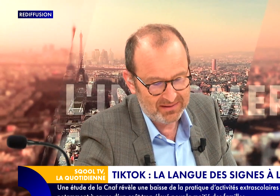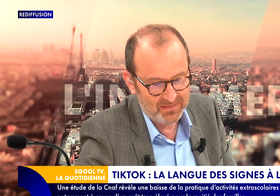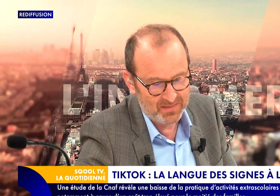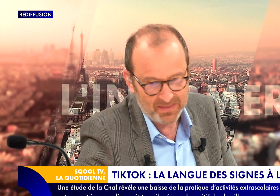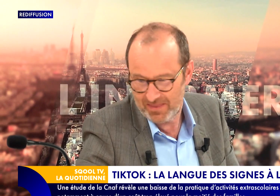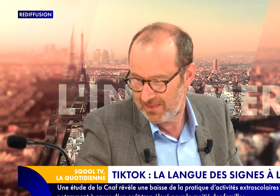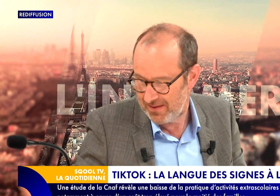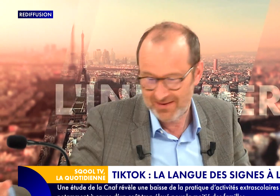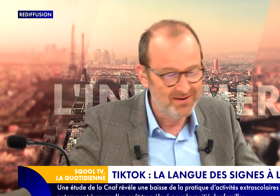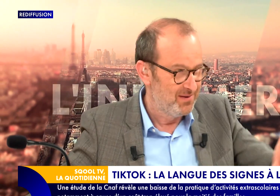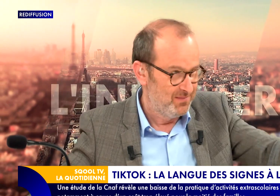tôt. Il est tôt.